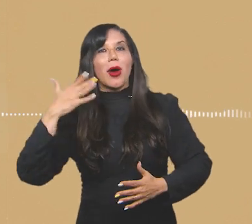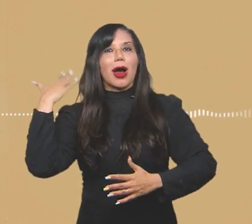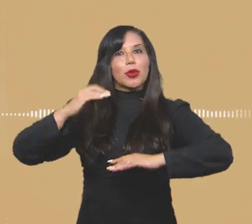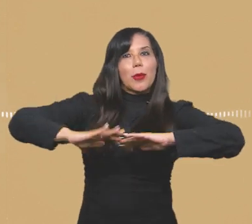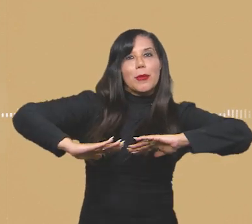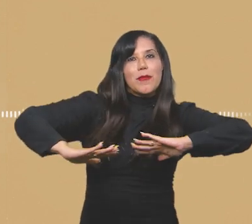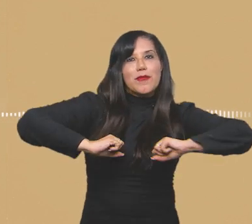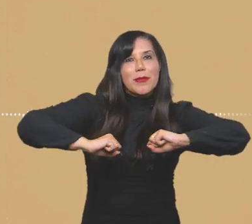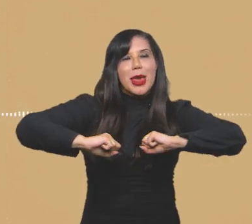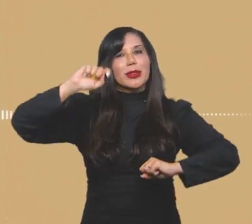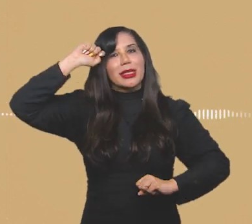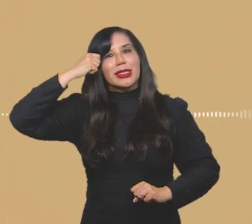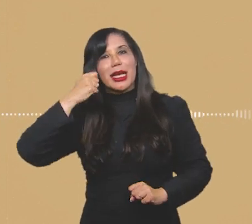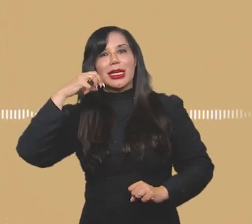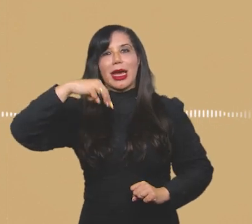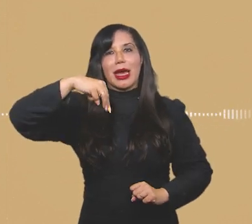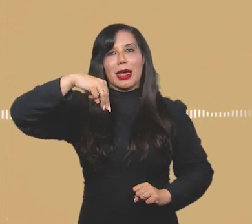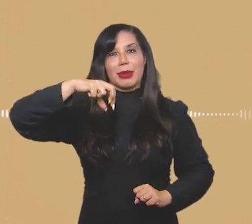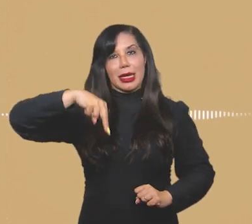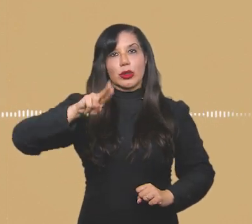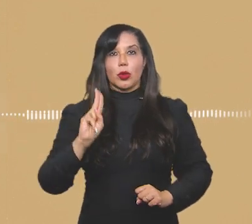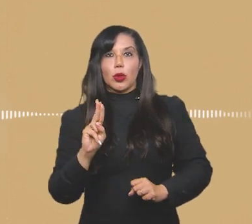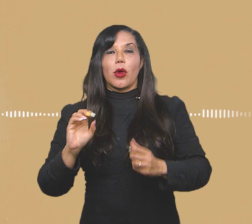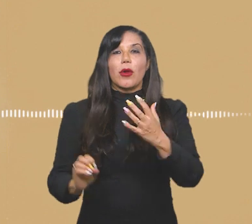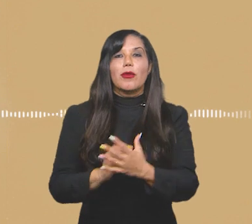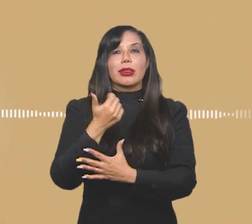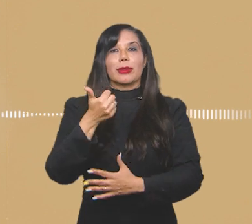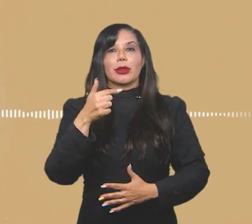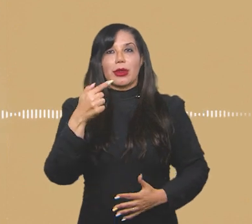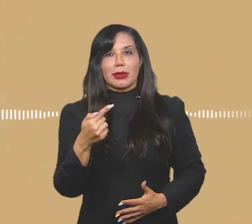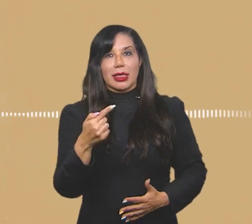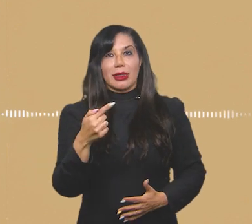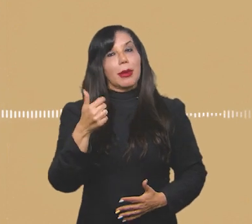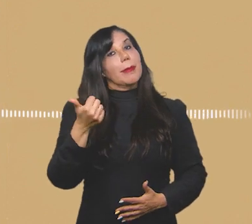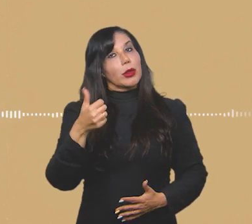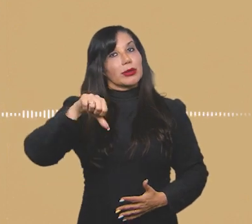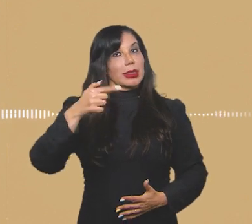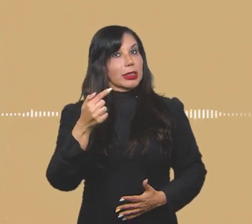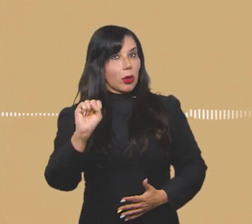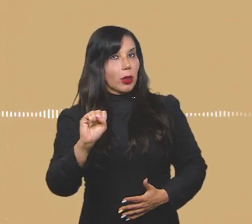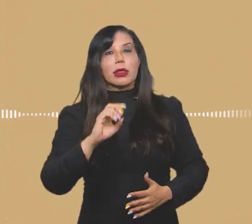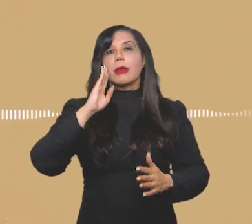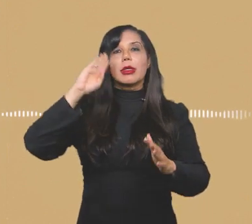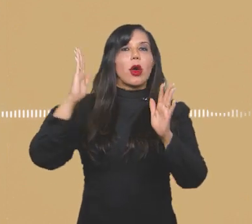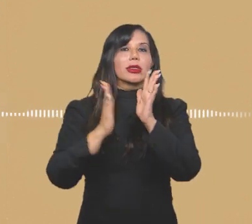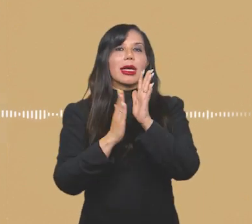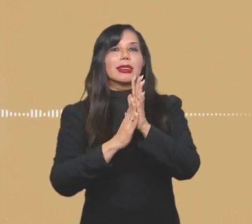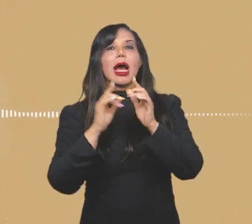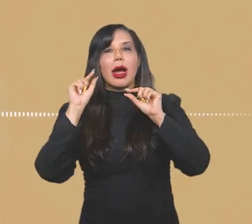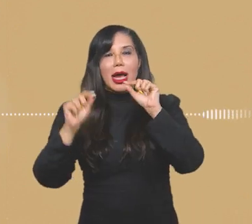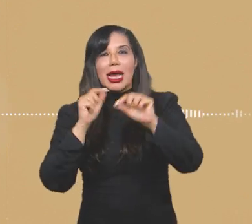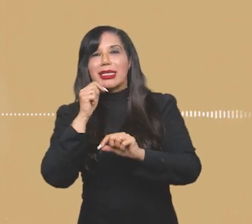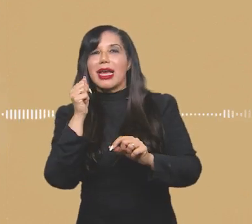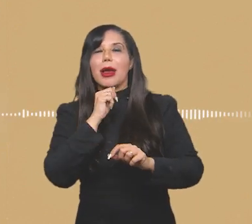pelo Movimento Negro Unificado, o MNU, fundado em 1978. As pautas centrais eram a desconstrução